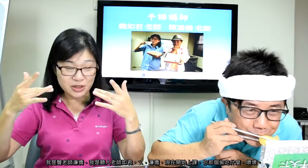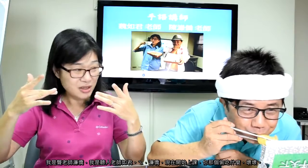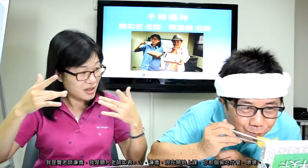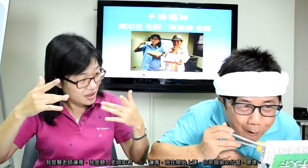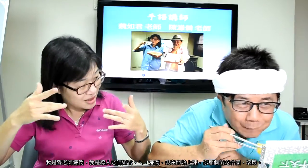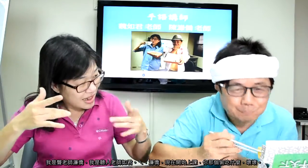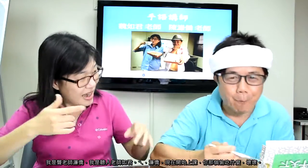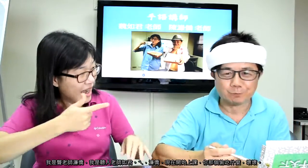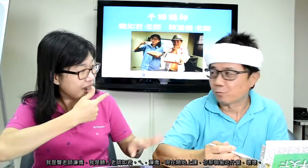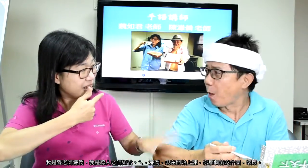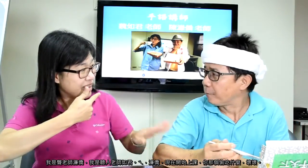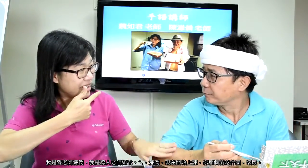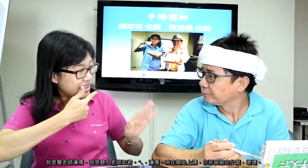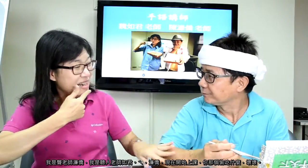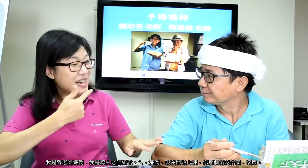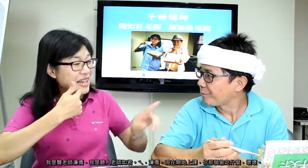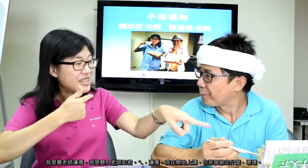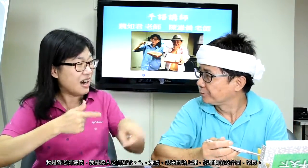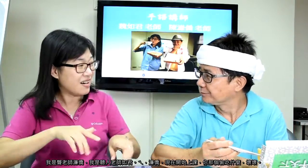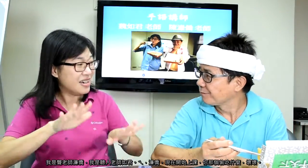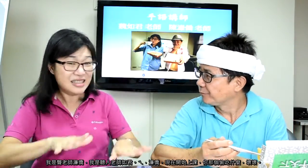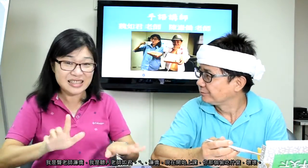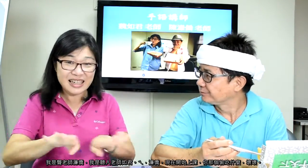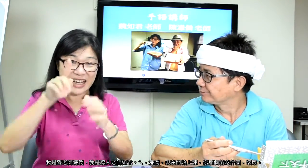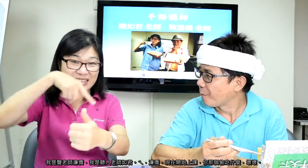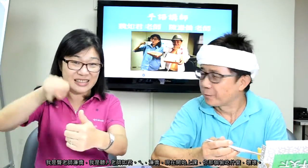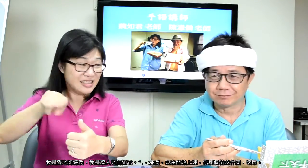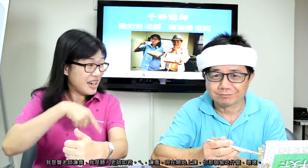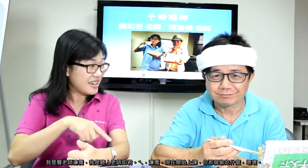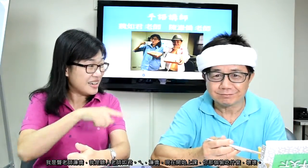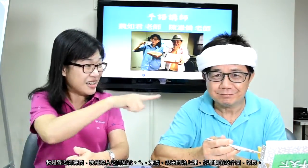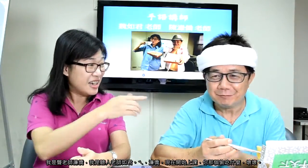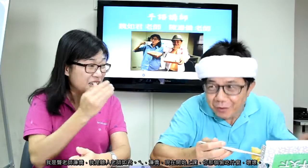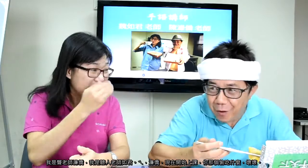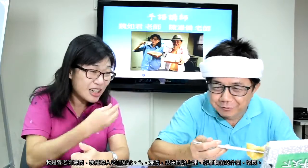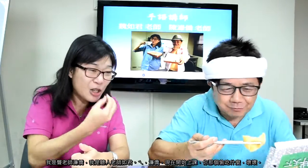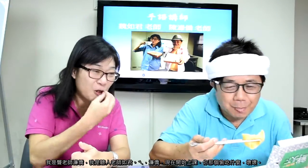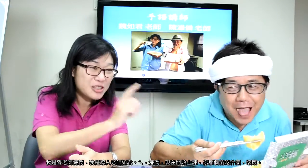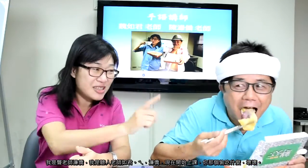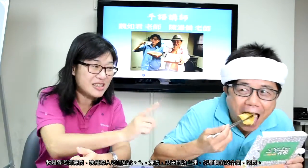君。哎，林乔，现在开始上课，你那个偷吃什